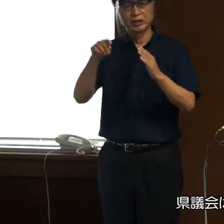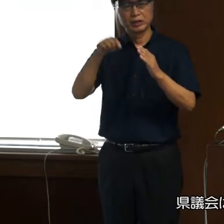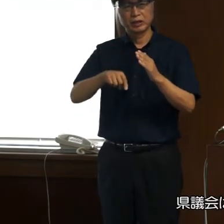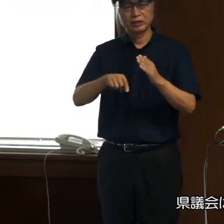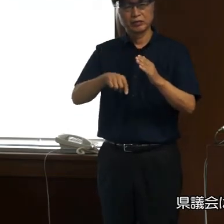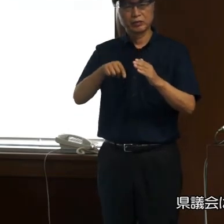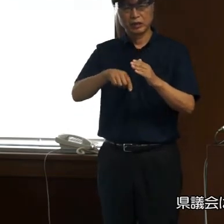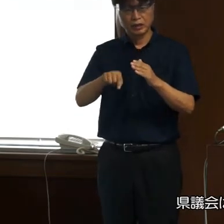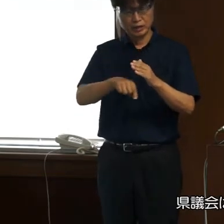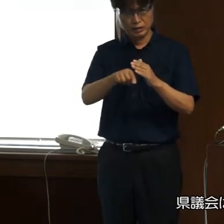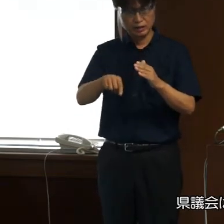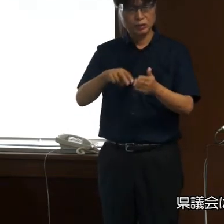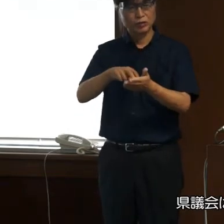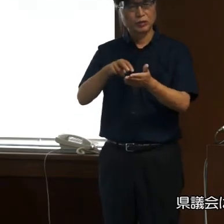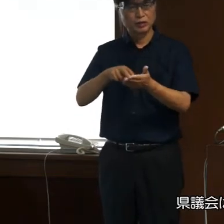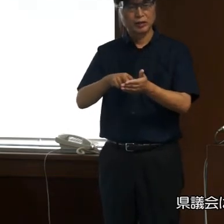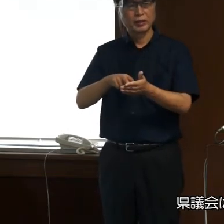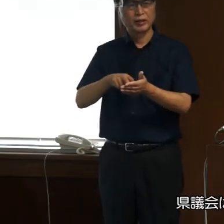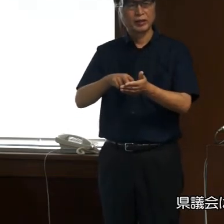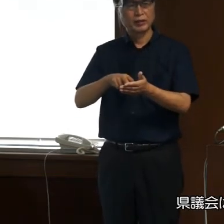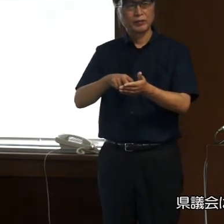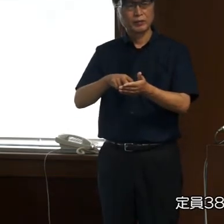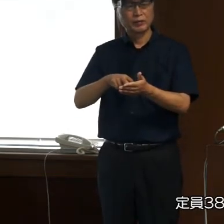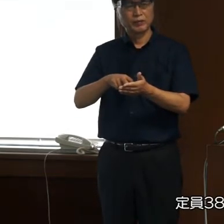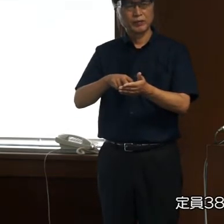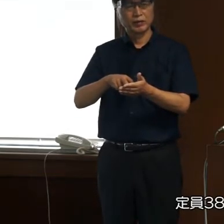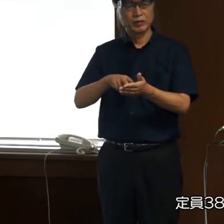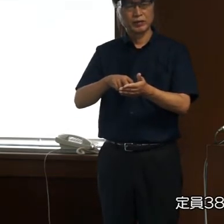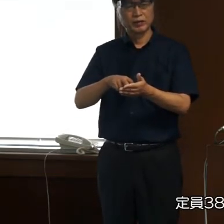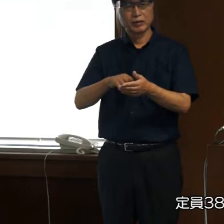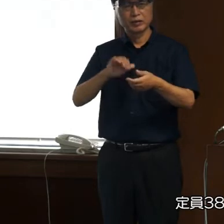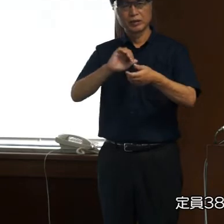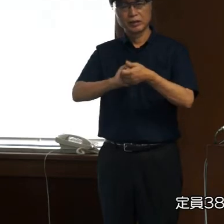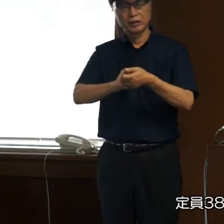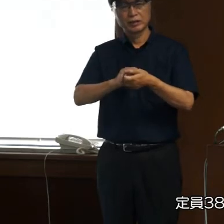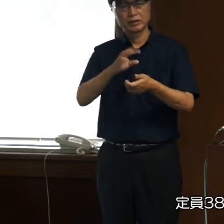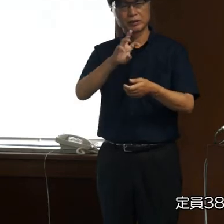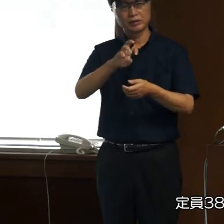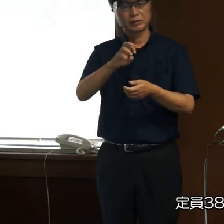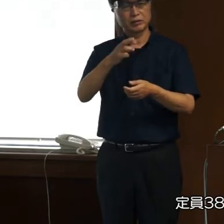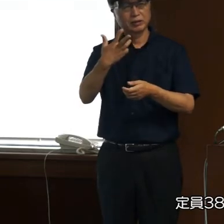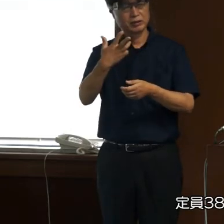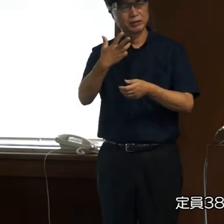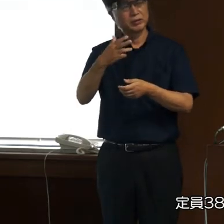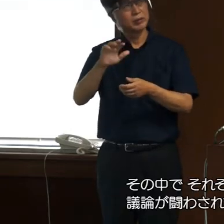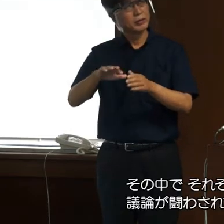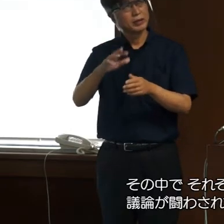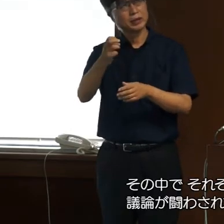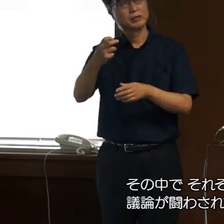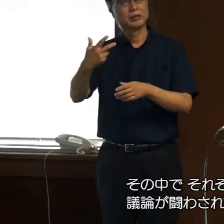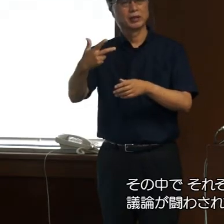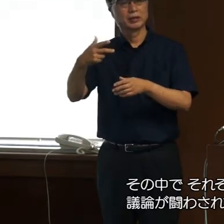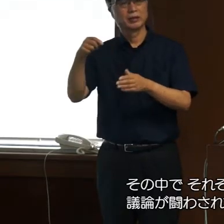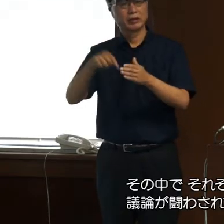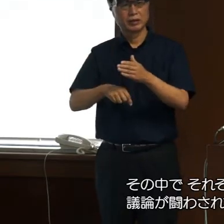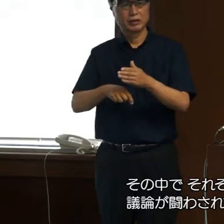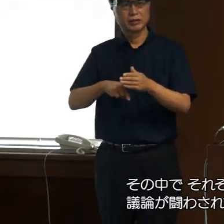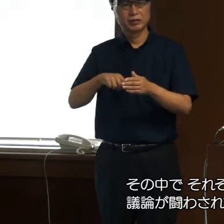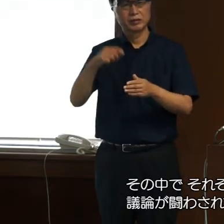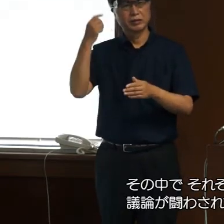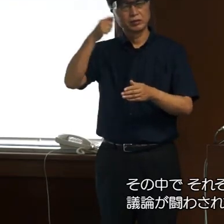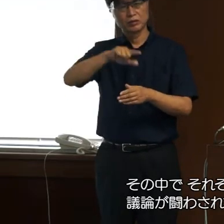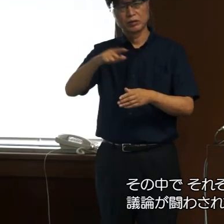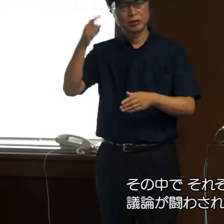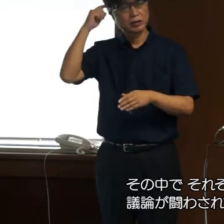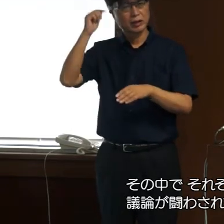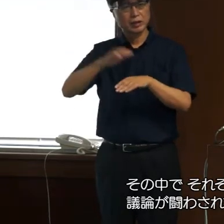会として、今定員38人、30の37か、その中で、それぞれの思い